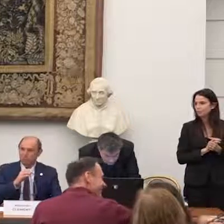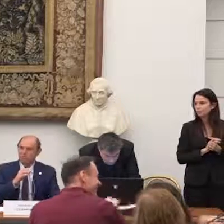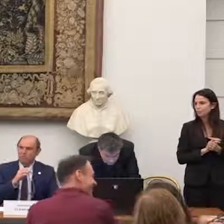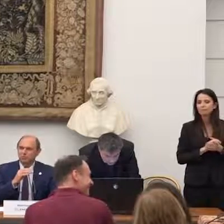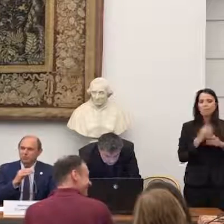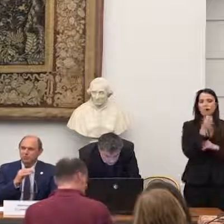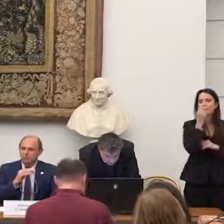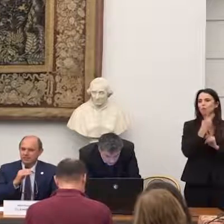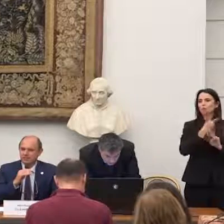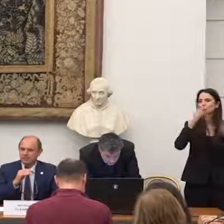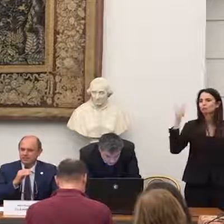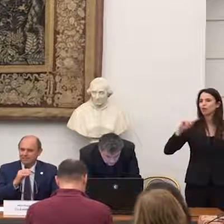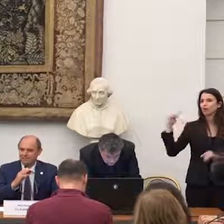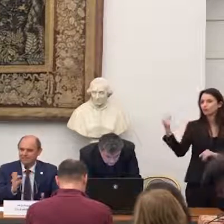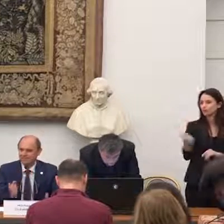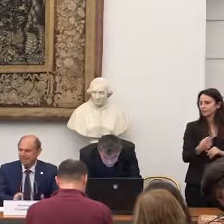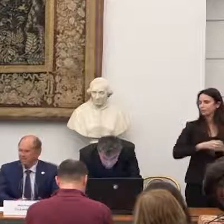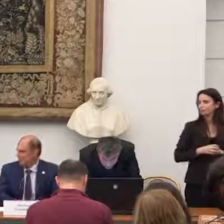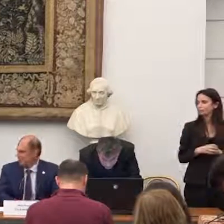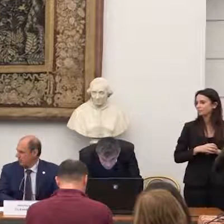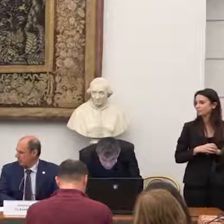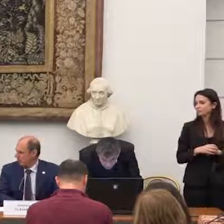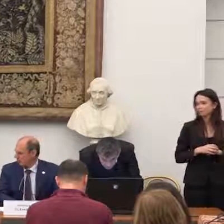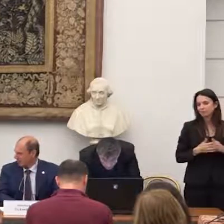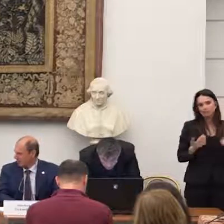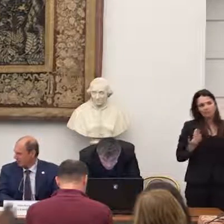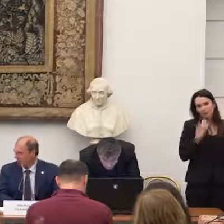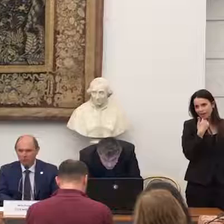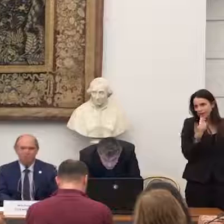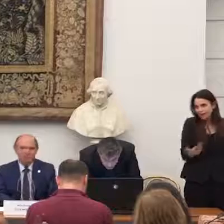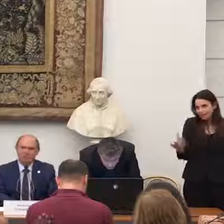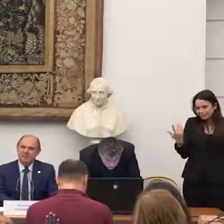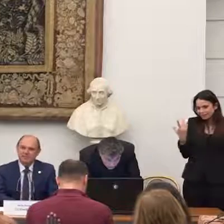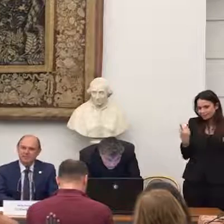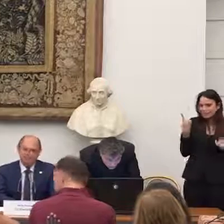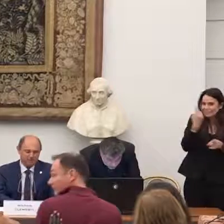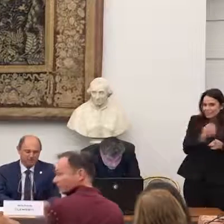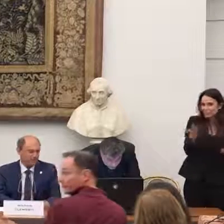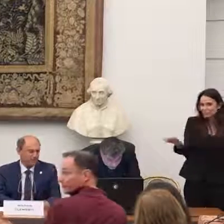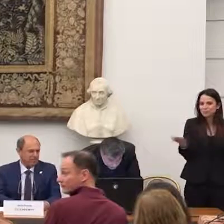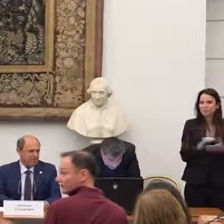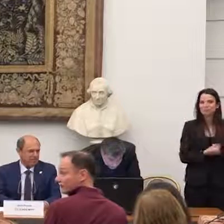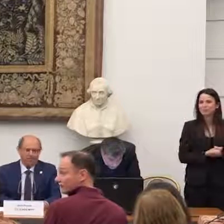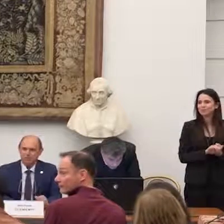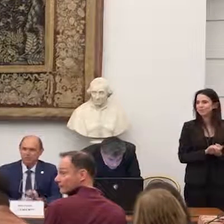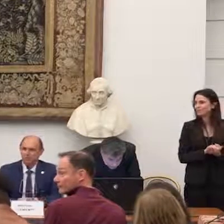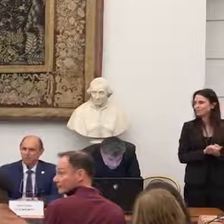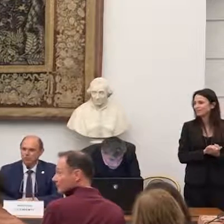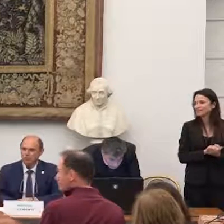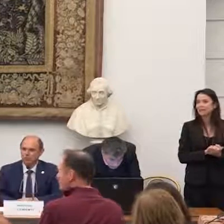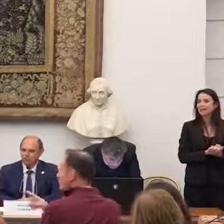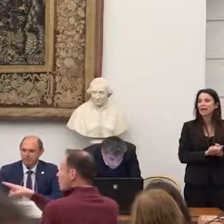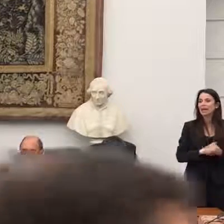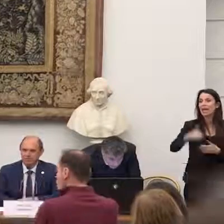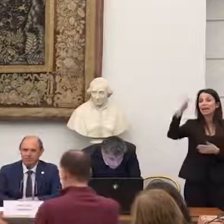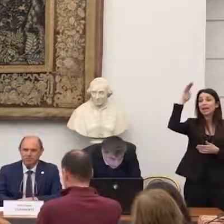Intanto buongiorno a tutti, che ringraziamento sono di Rico, quindi non posso esimermi dal farlo. Con Carmelo ci siamo